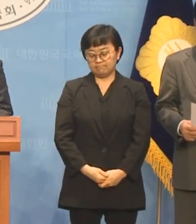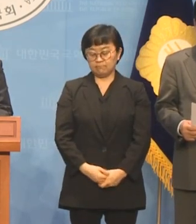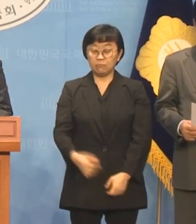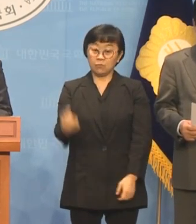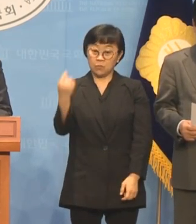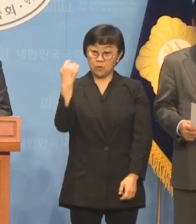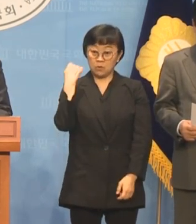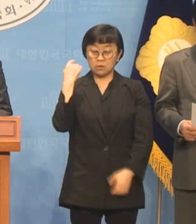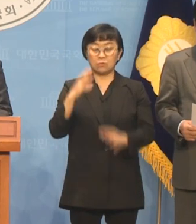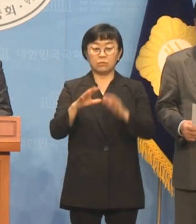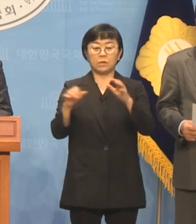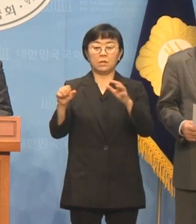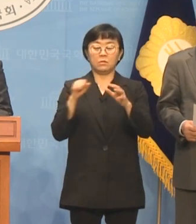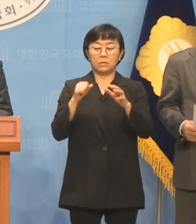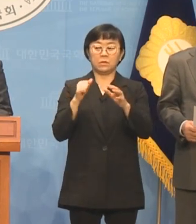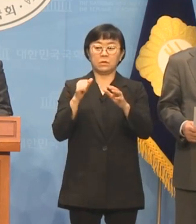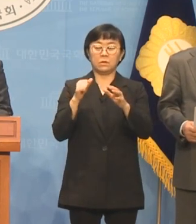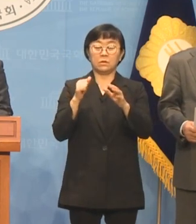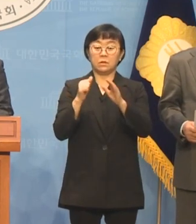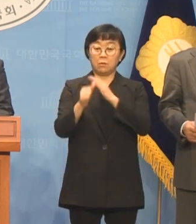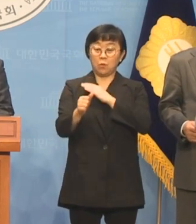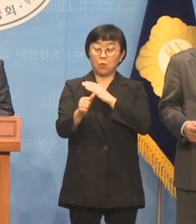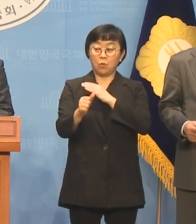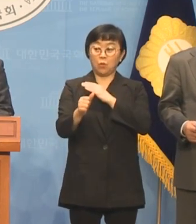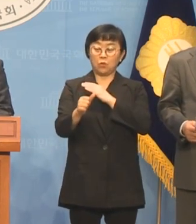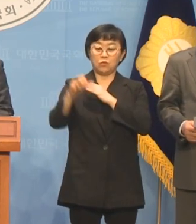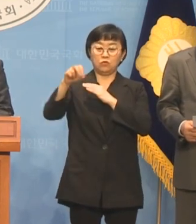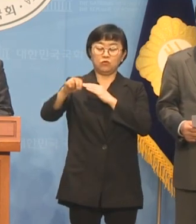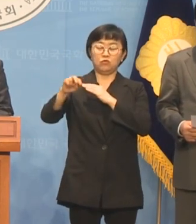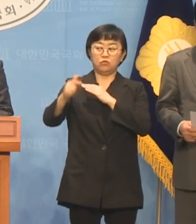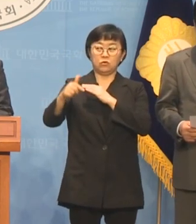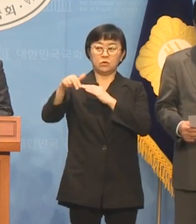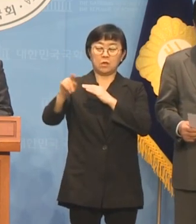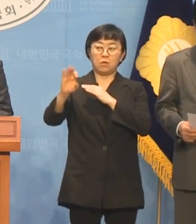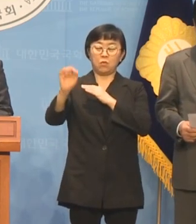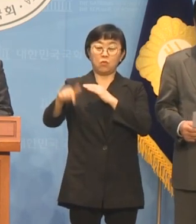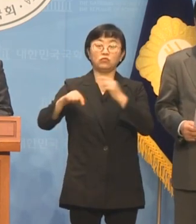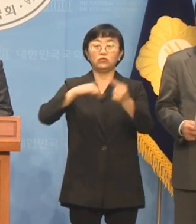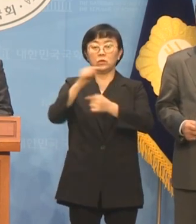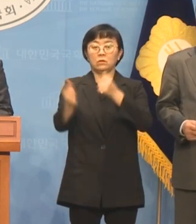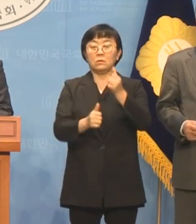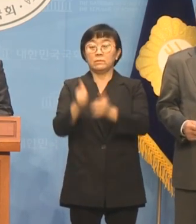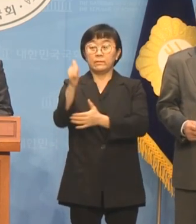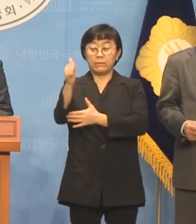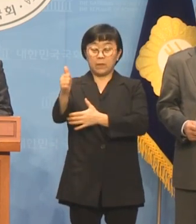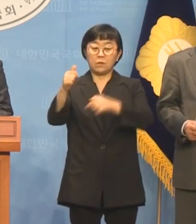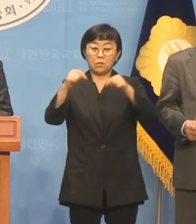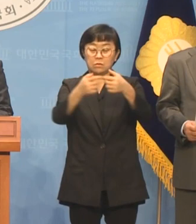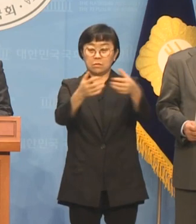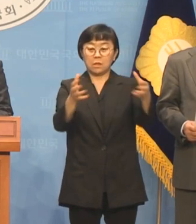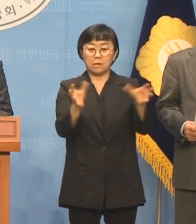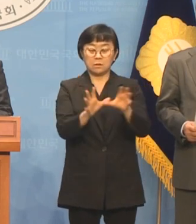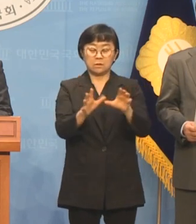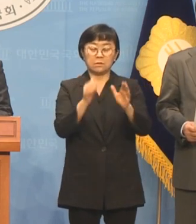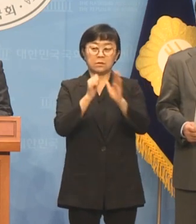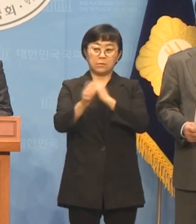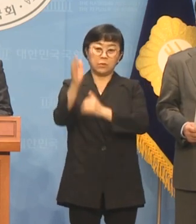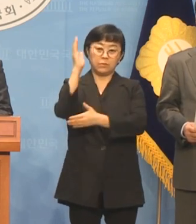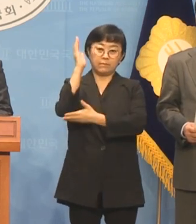어제 국민의힘 원내대표이자 윤재옥 국회 운영위원장은 교섭단체 대표